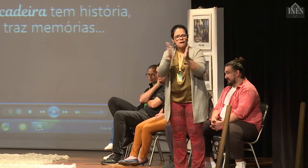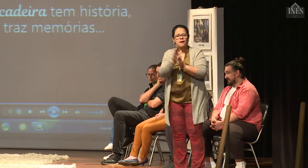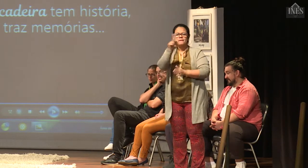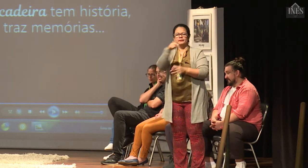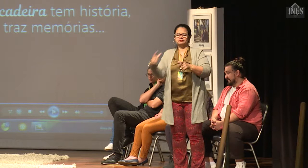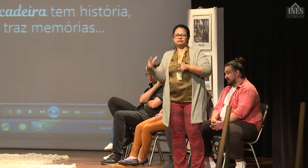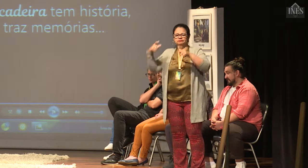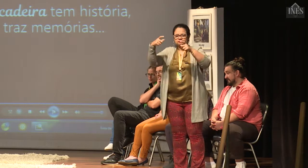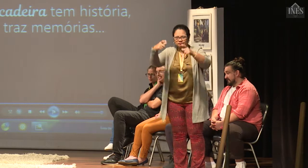eu desenhava.